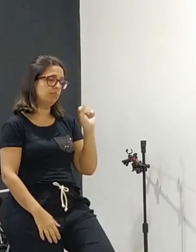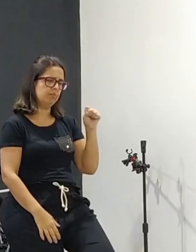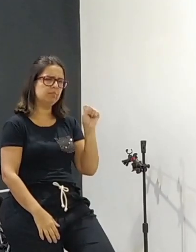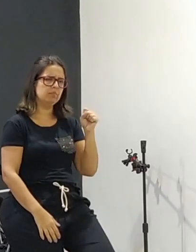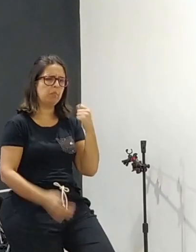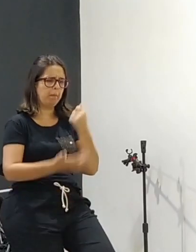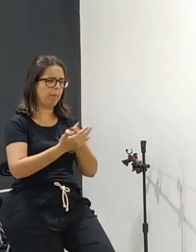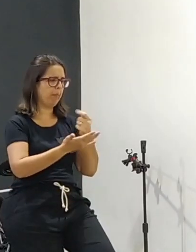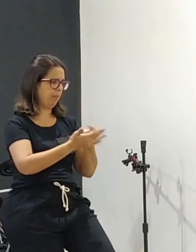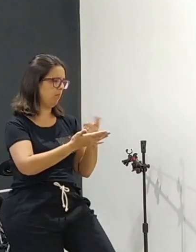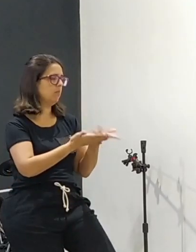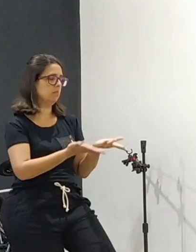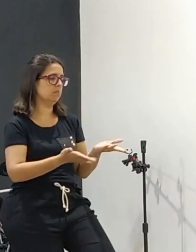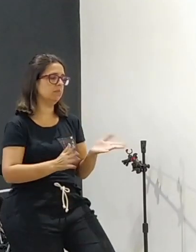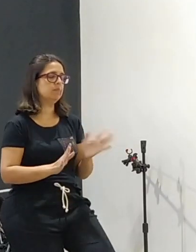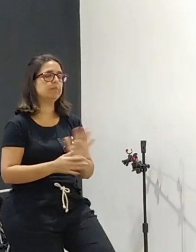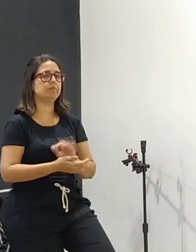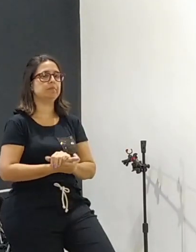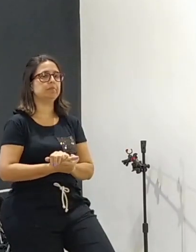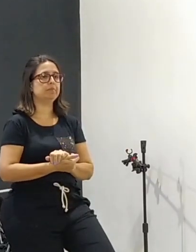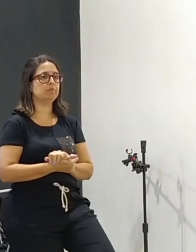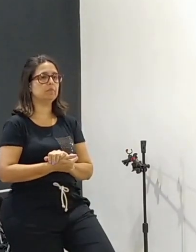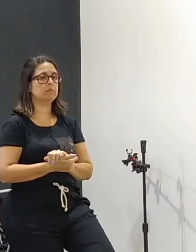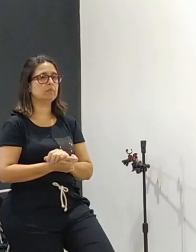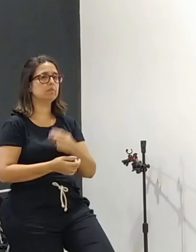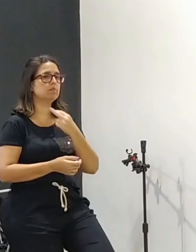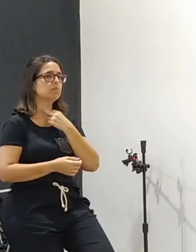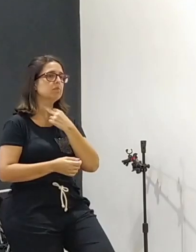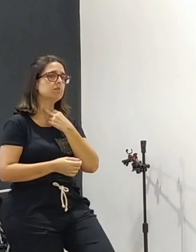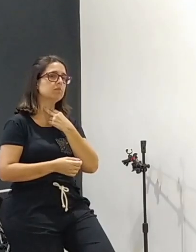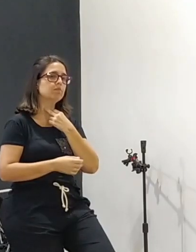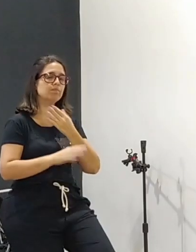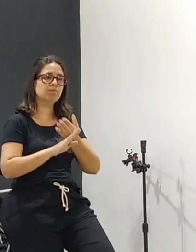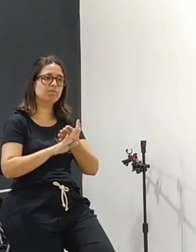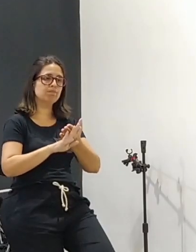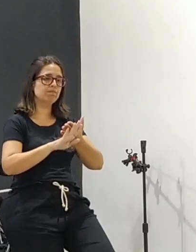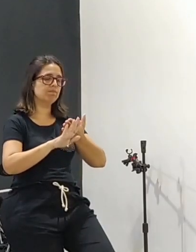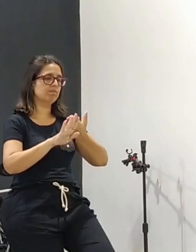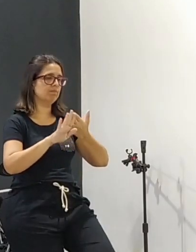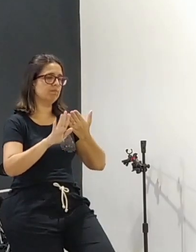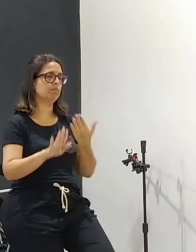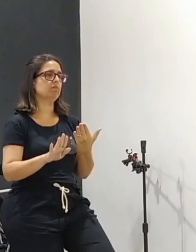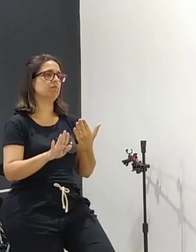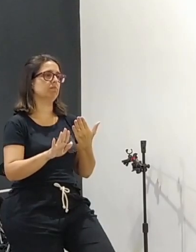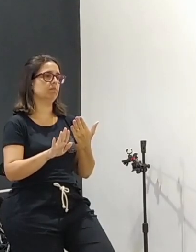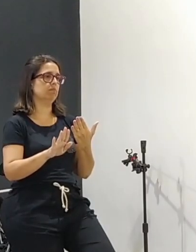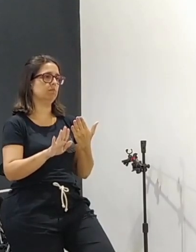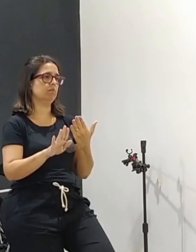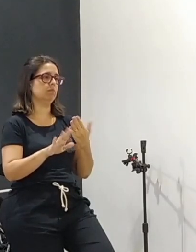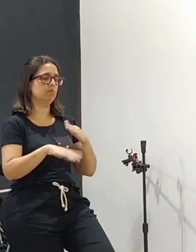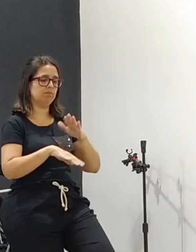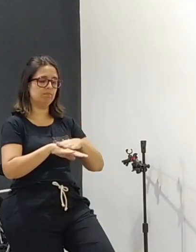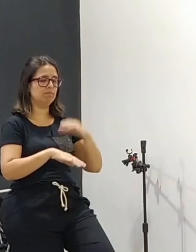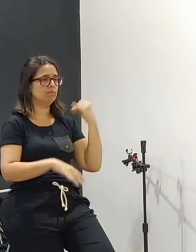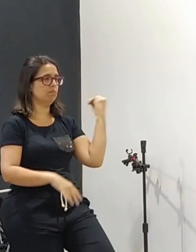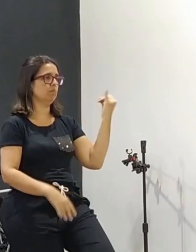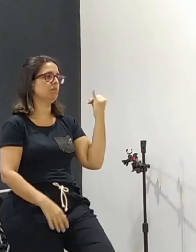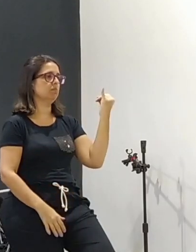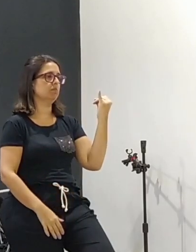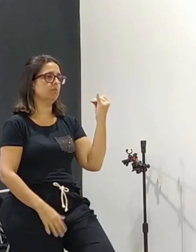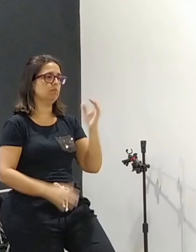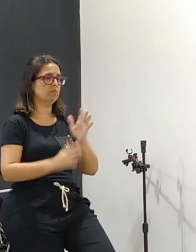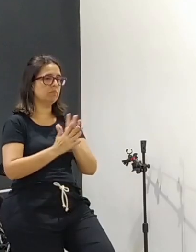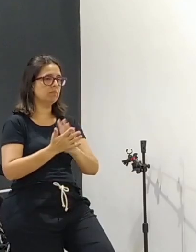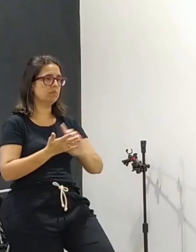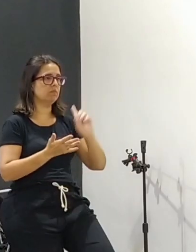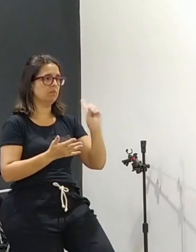família, pagar suas contas, mas isso não pode me separar daquilo que é mais importante, que é da